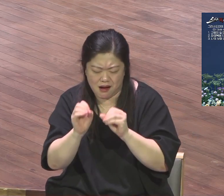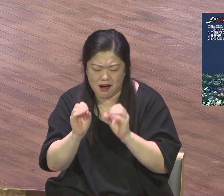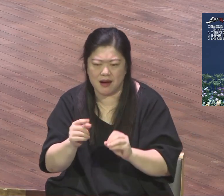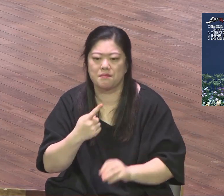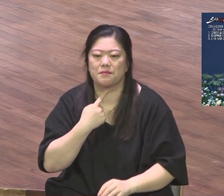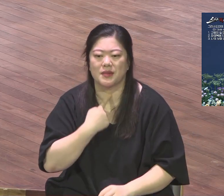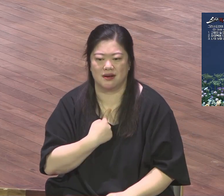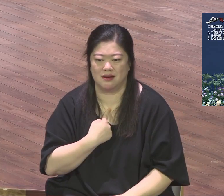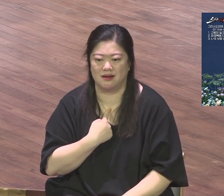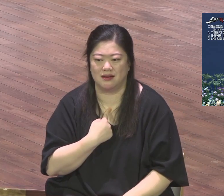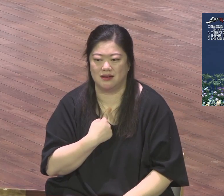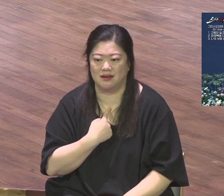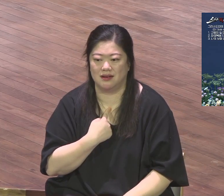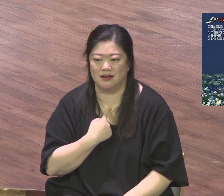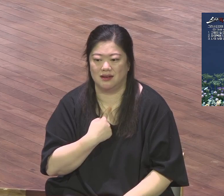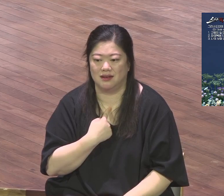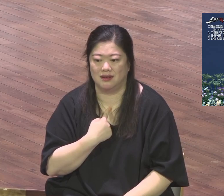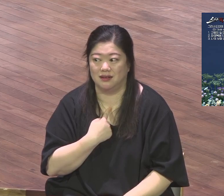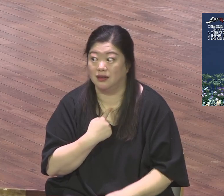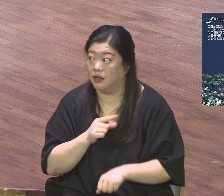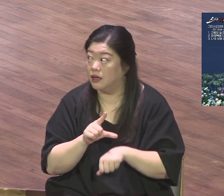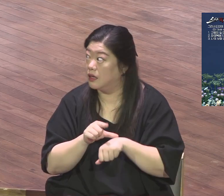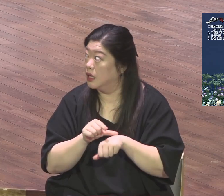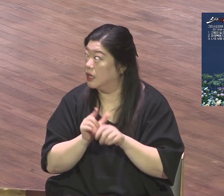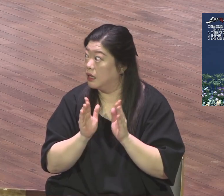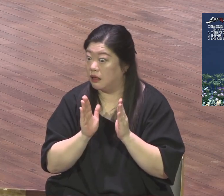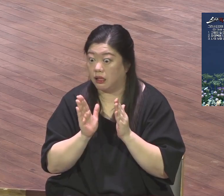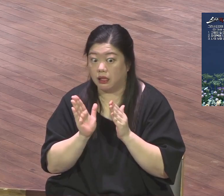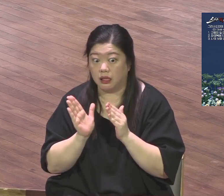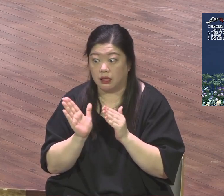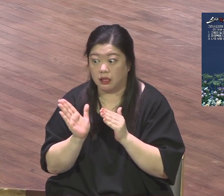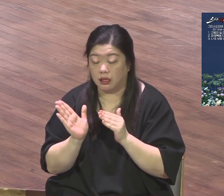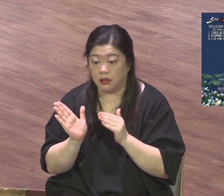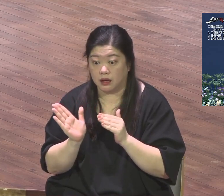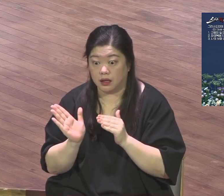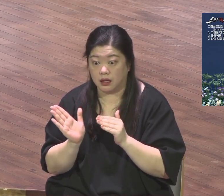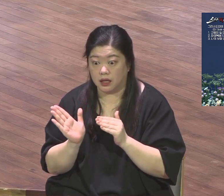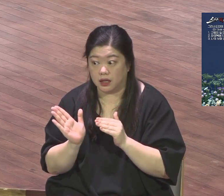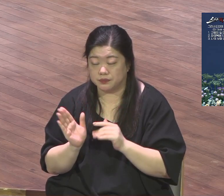지금 설교가 시간이 많이 오버됐습니까?